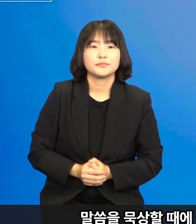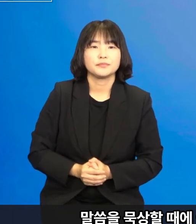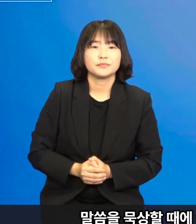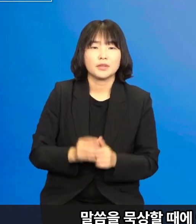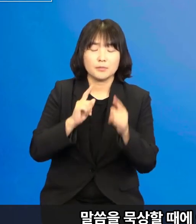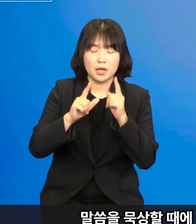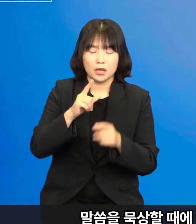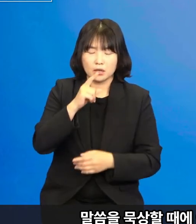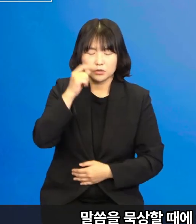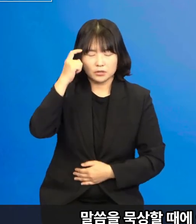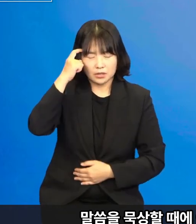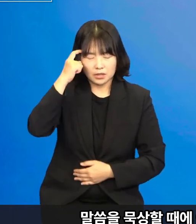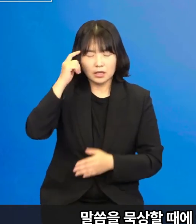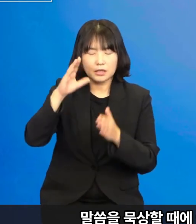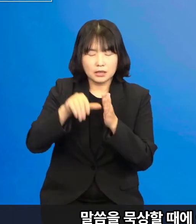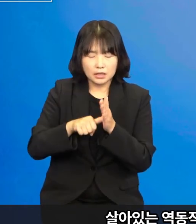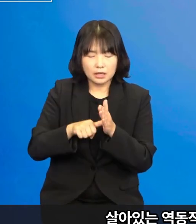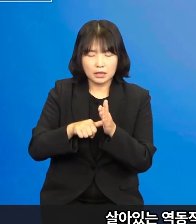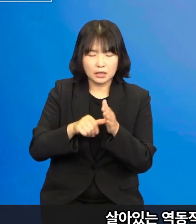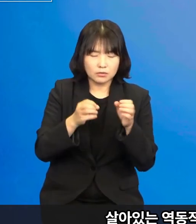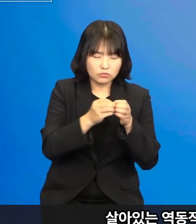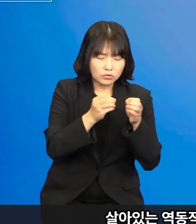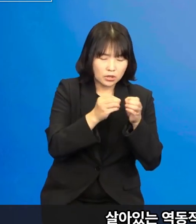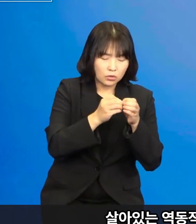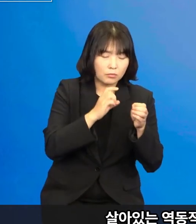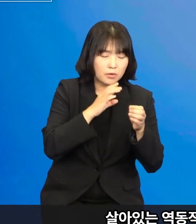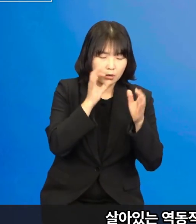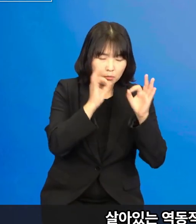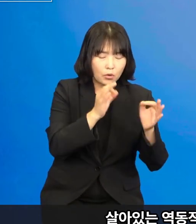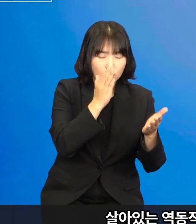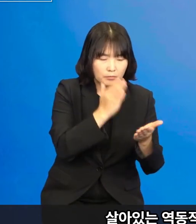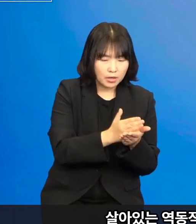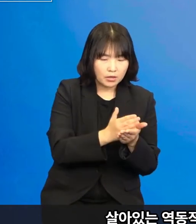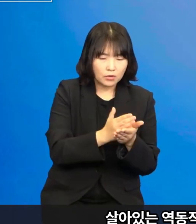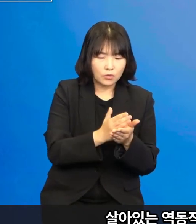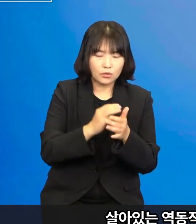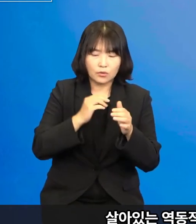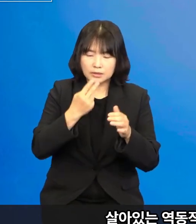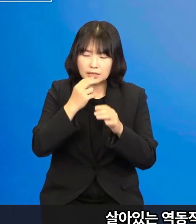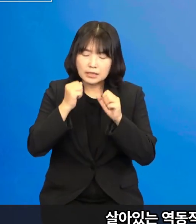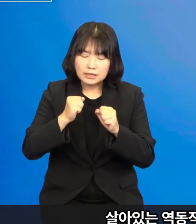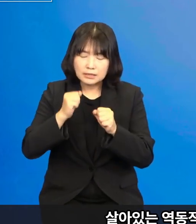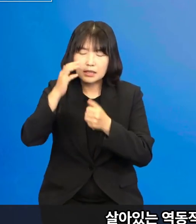말씀을 묵상할 때에 이것을 문자로 보지 마십시오. 살아있는 역동적인 하나님의 말씀입니다.